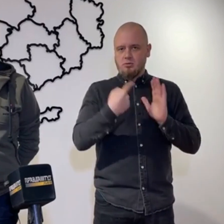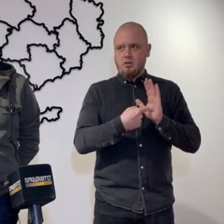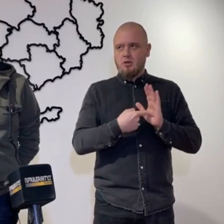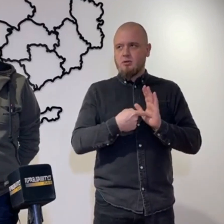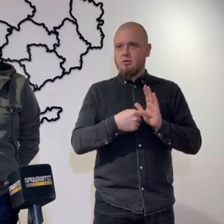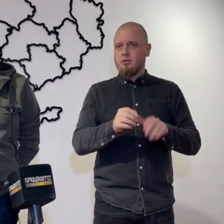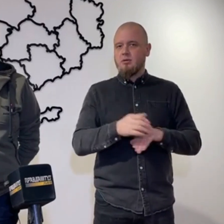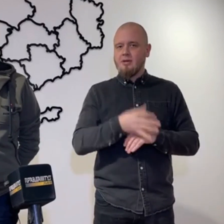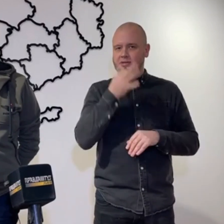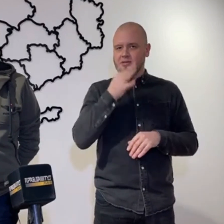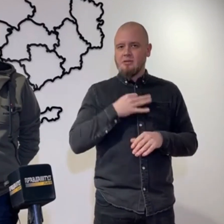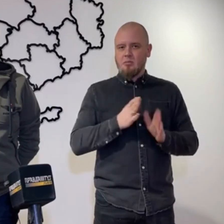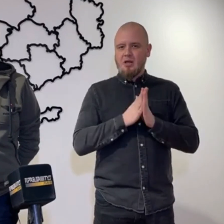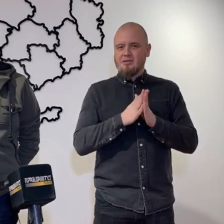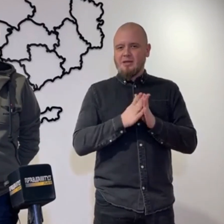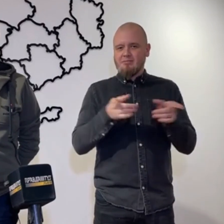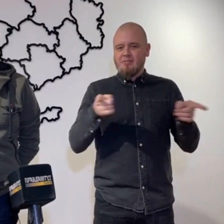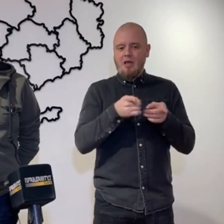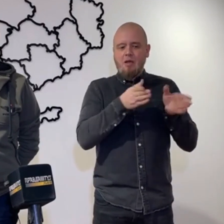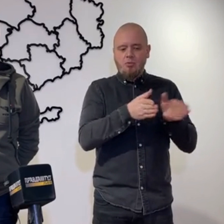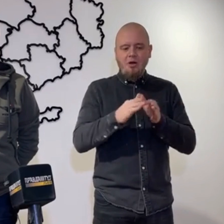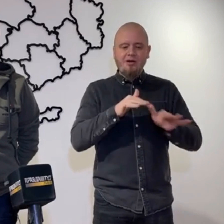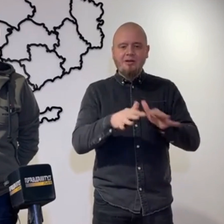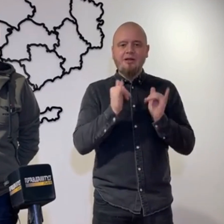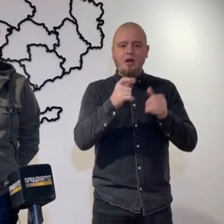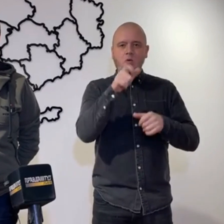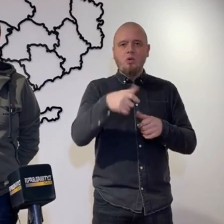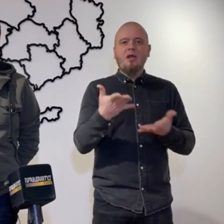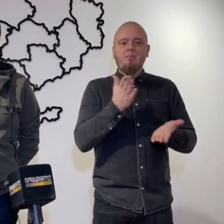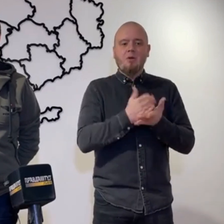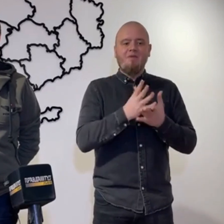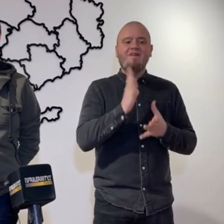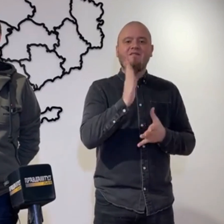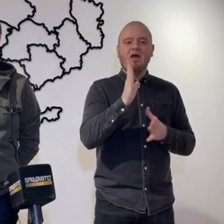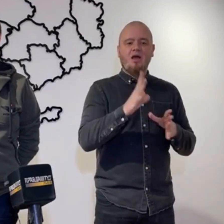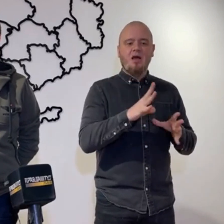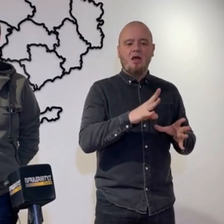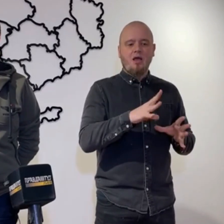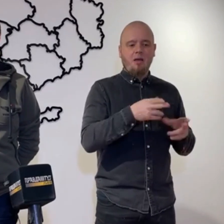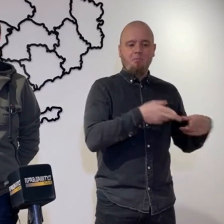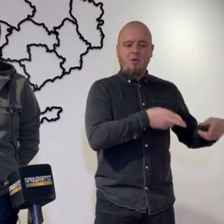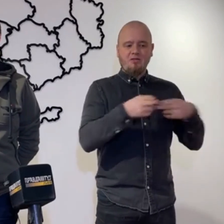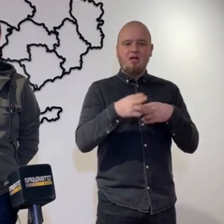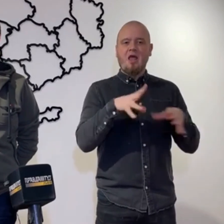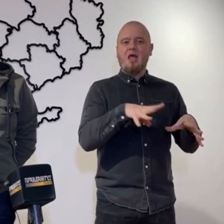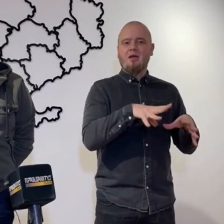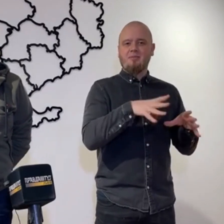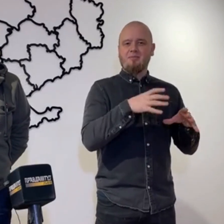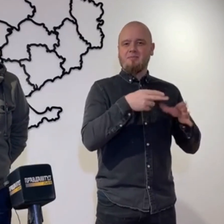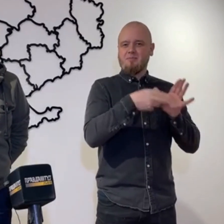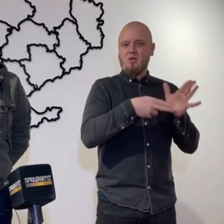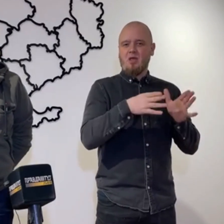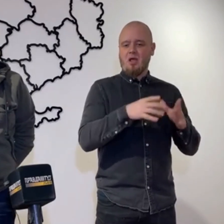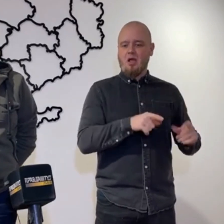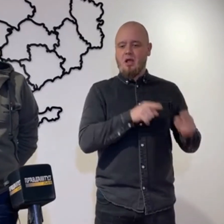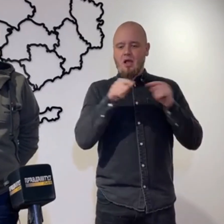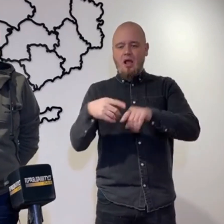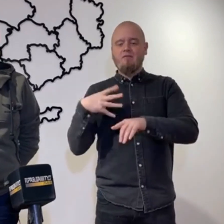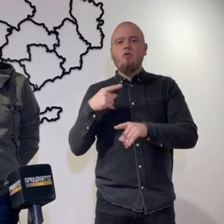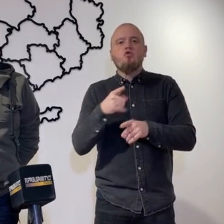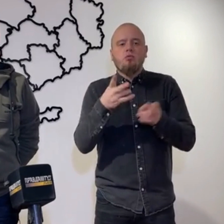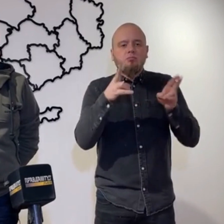будь ласка. Скажіть, будь ласка, стисло алгоритм дії для людей, які перебувають евакуаційними рейсами зі сходу України. От якщо вони приїхали у Львові, що